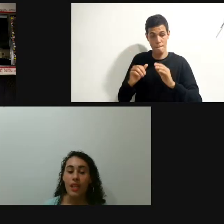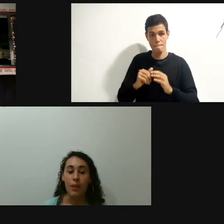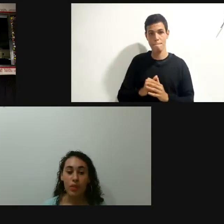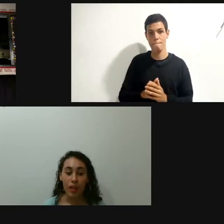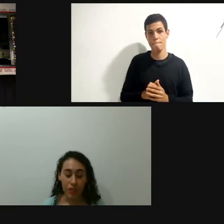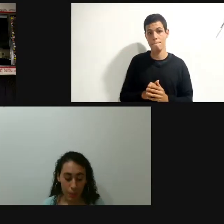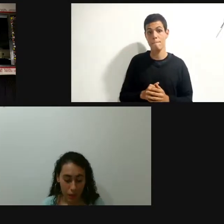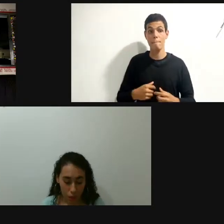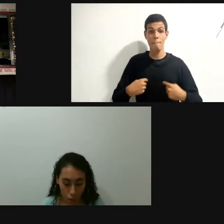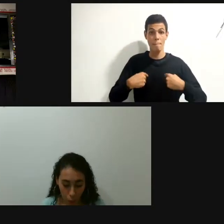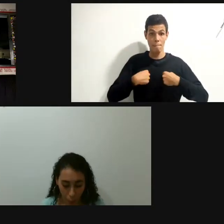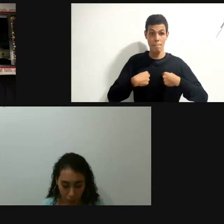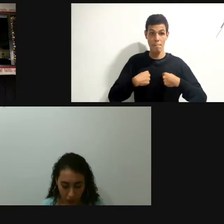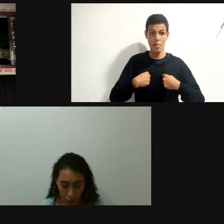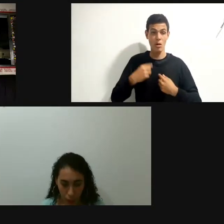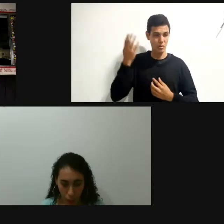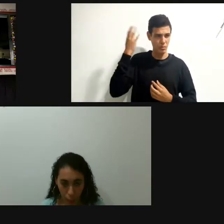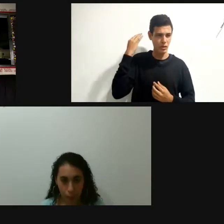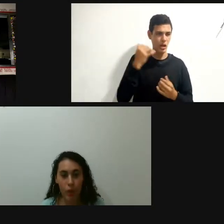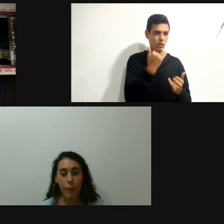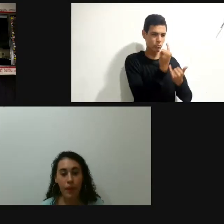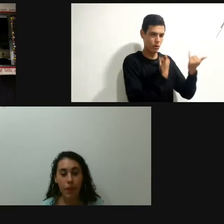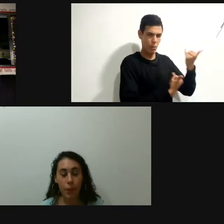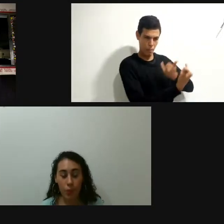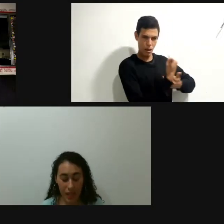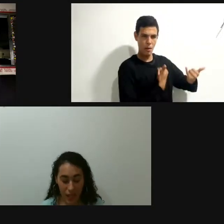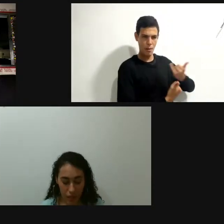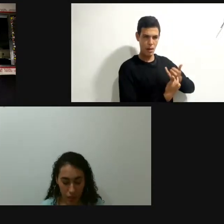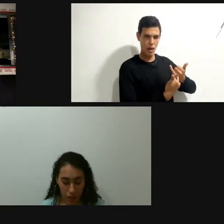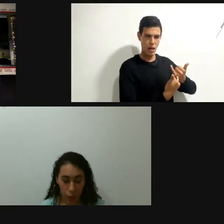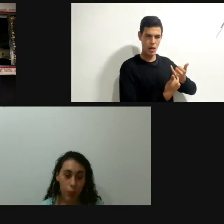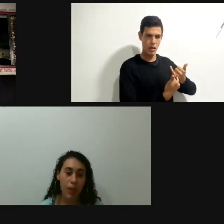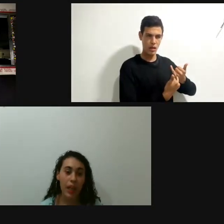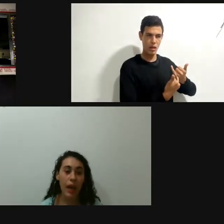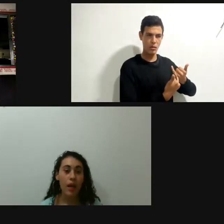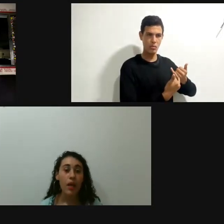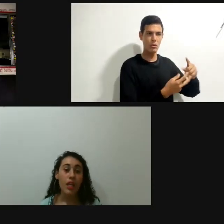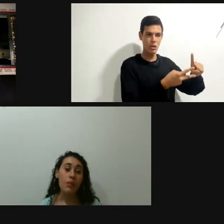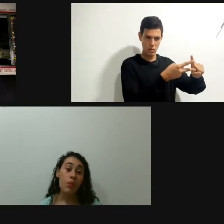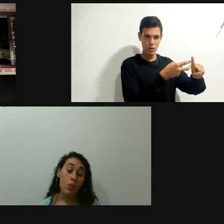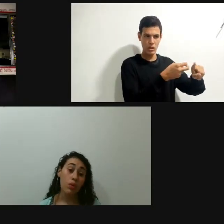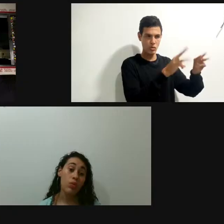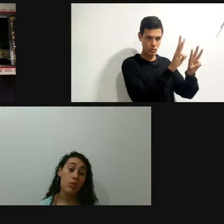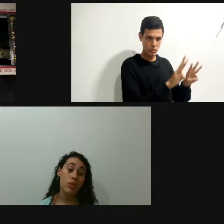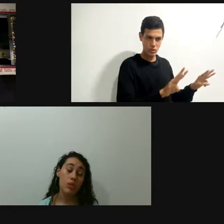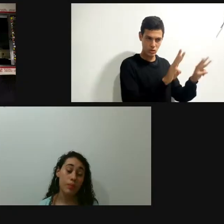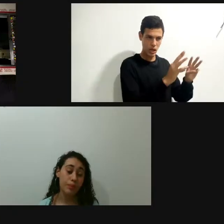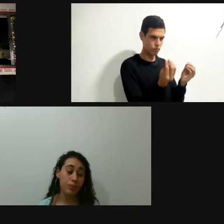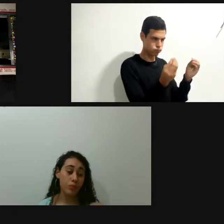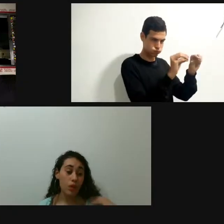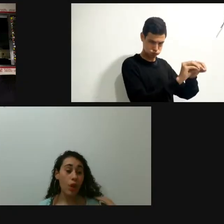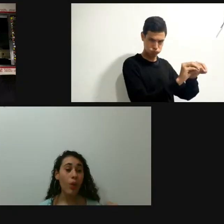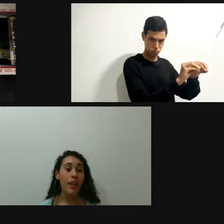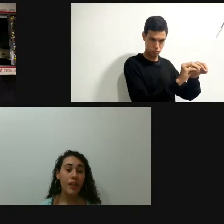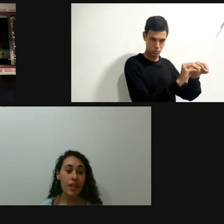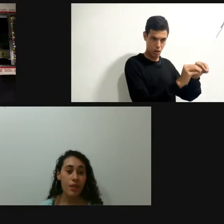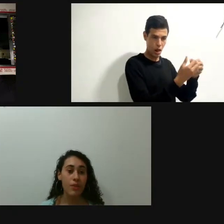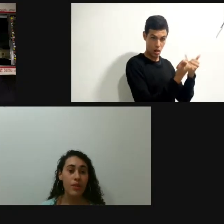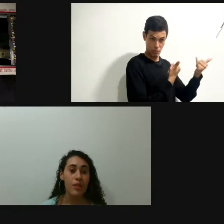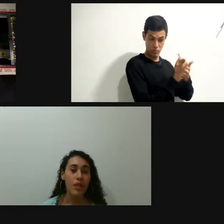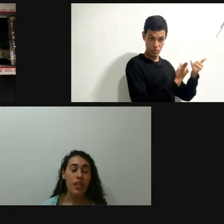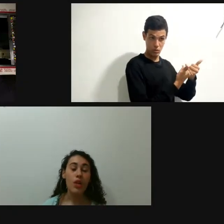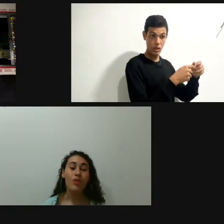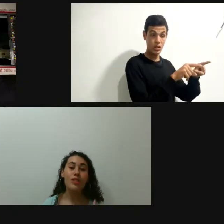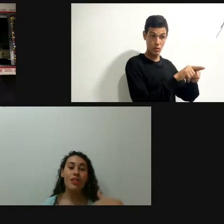fiquei sabendo da Flipthrough, que é o site que eu quero publicar, e muitos